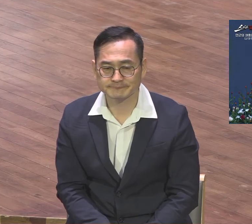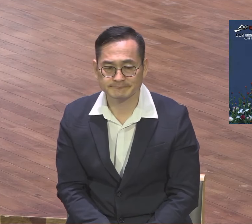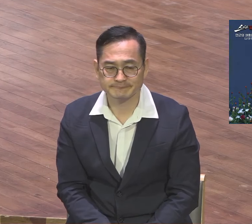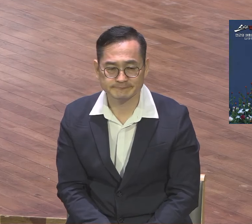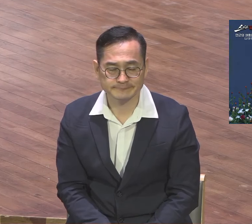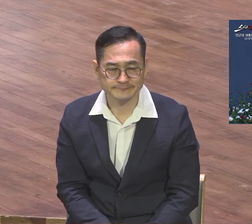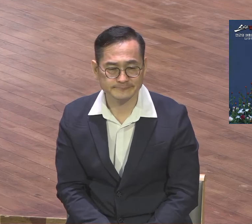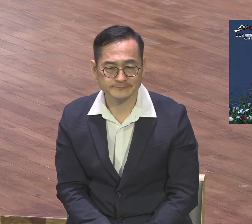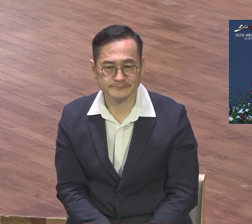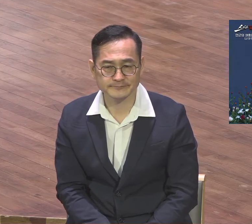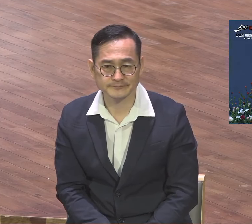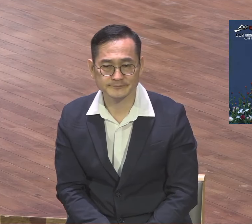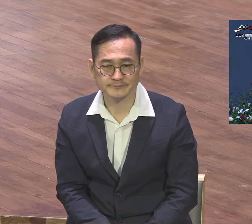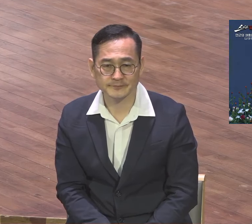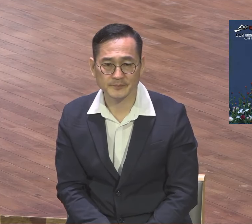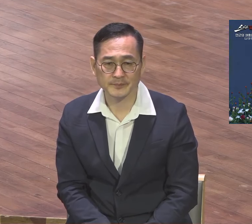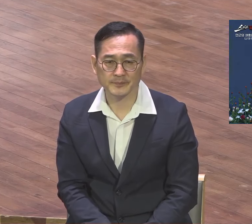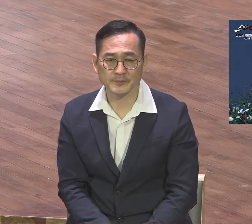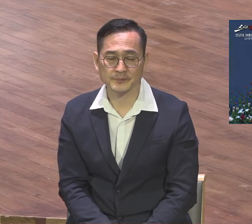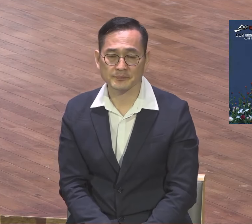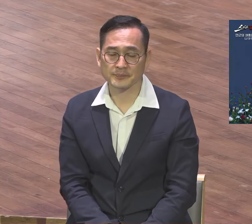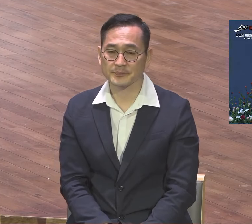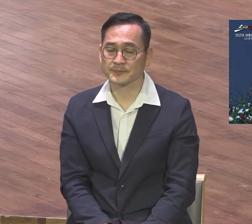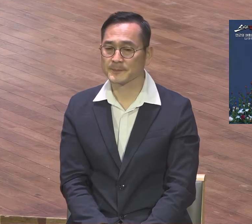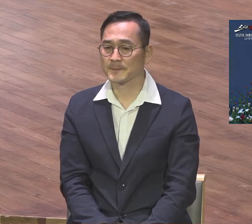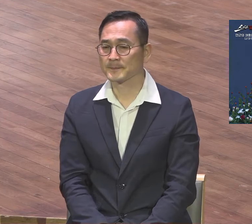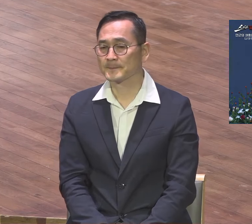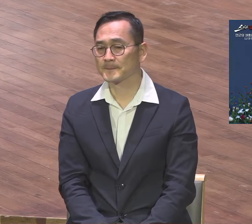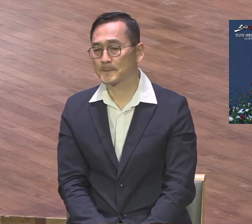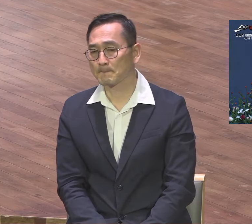그래서요, 사실은